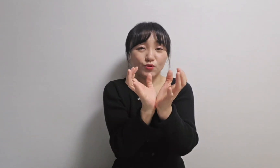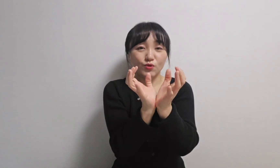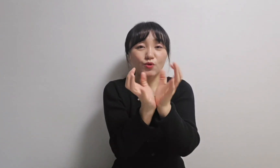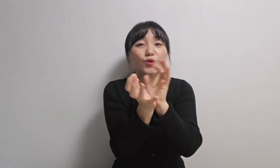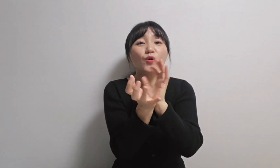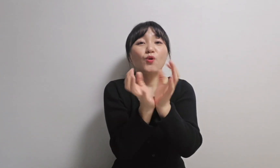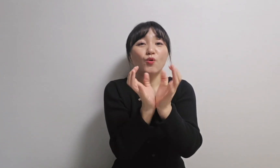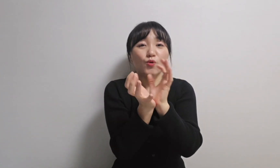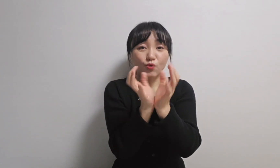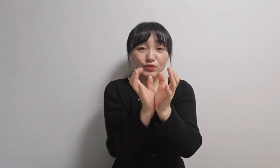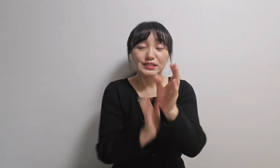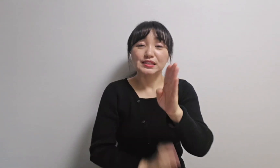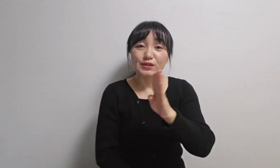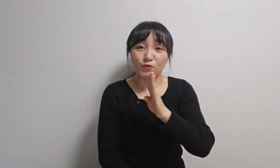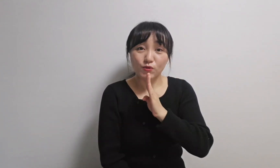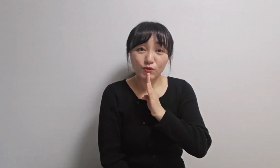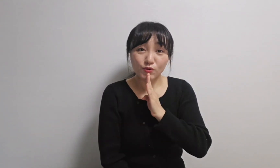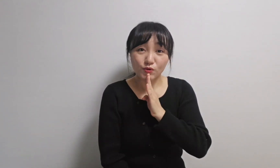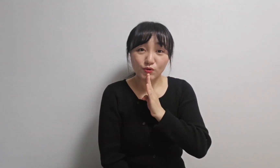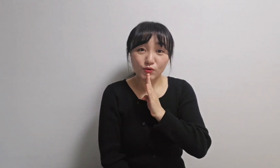피어도 꽃이 고,